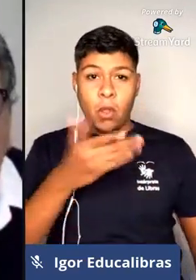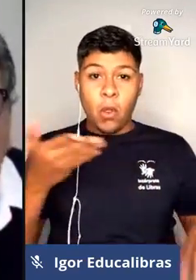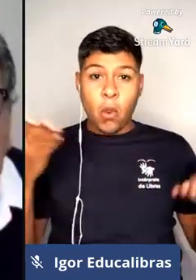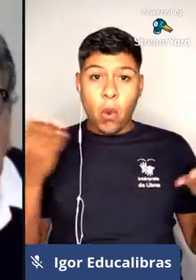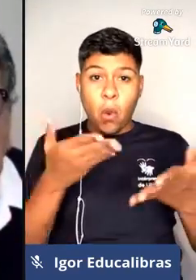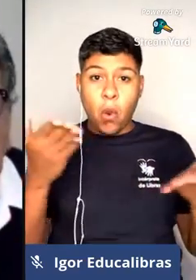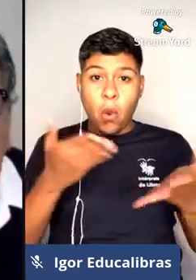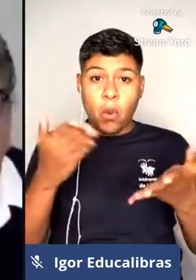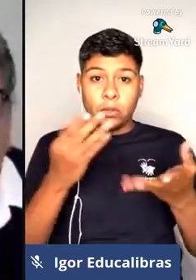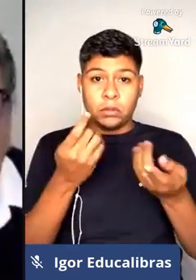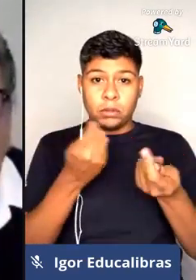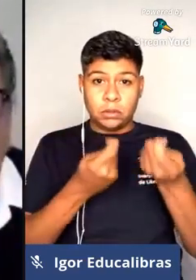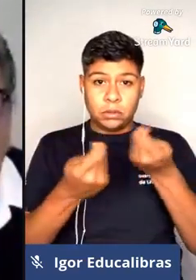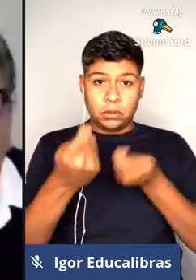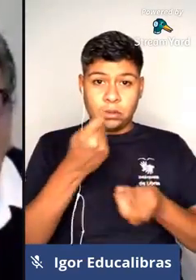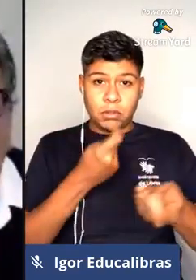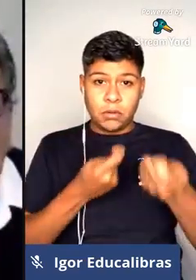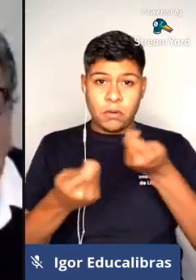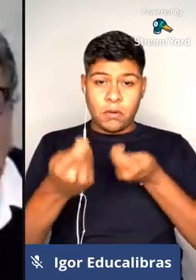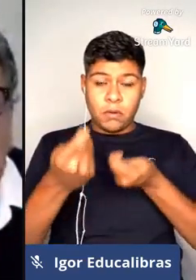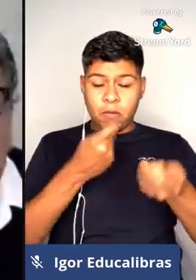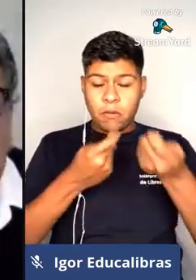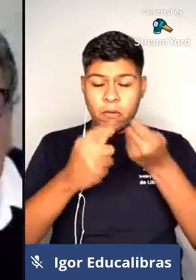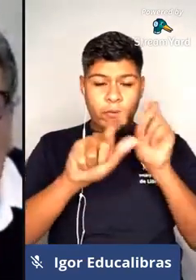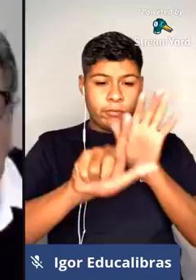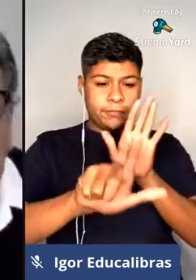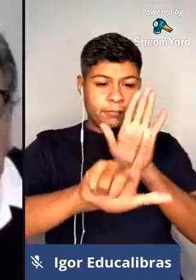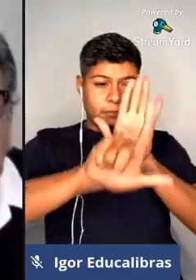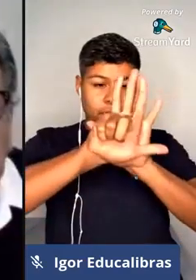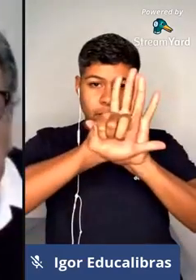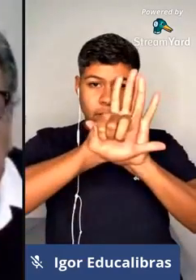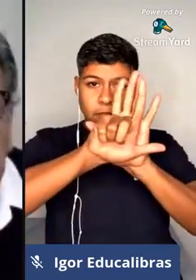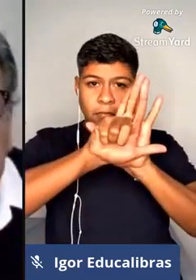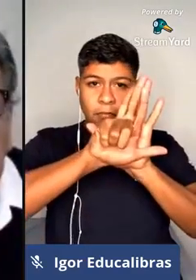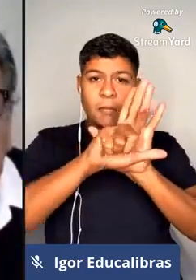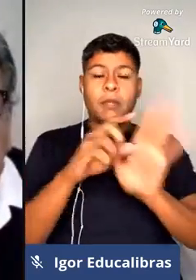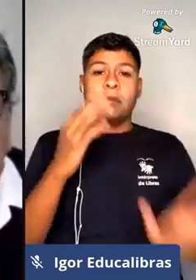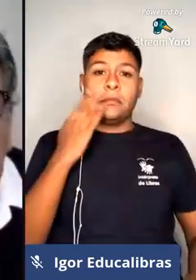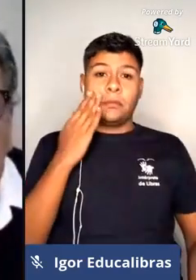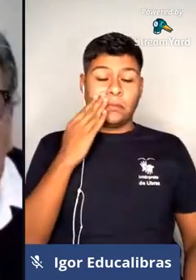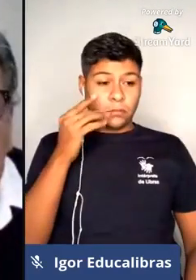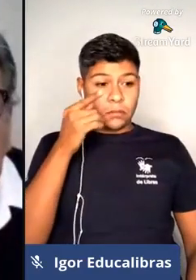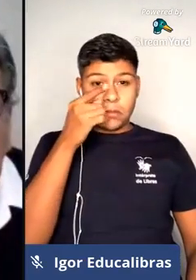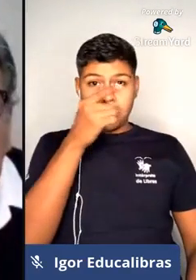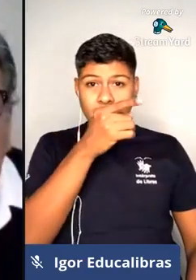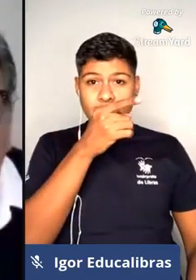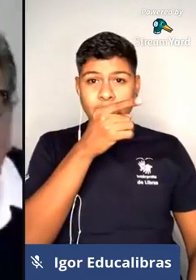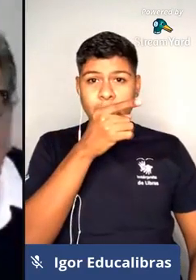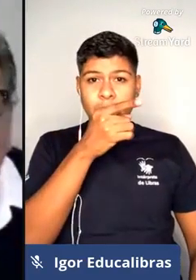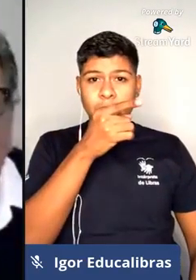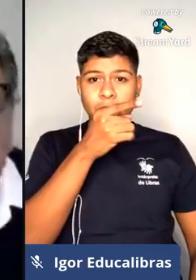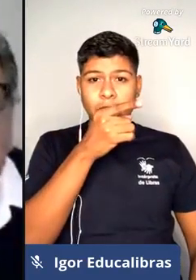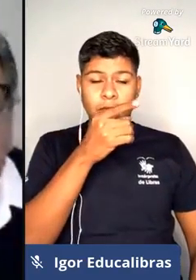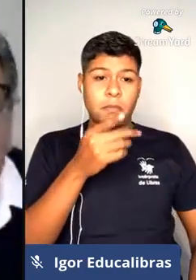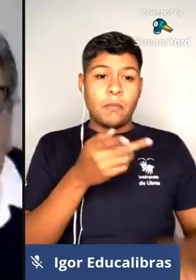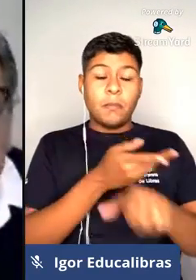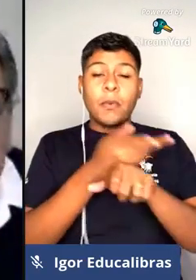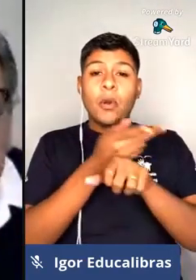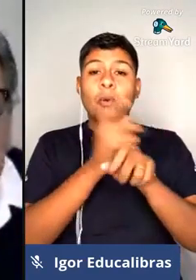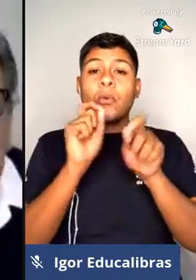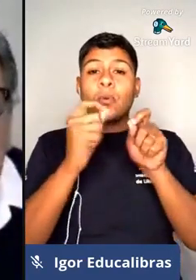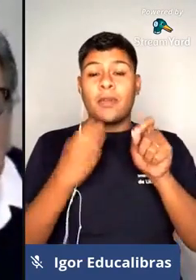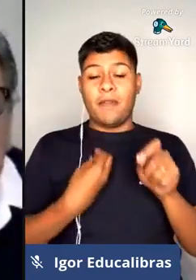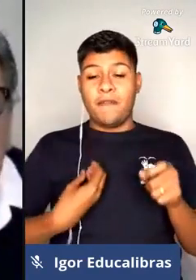Tribunal de Contas é o legislador daquele que procura orientar a vida